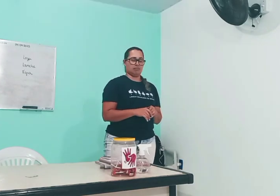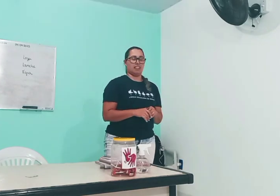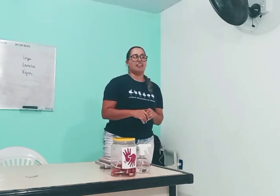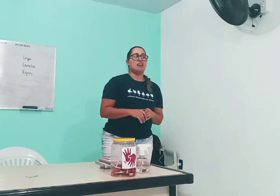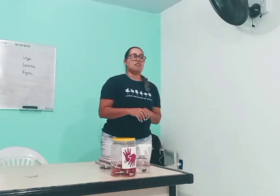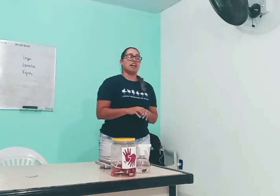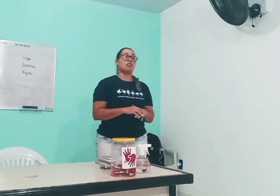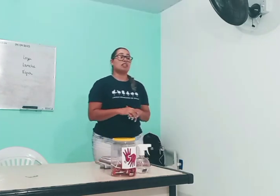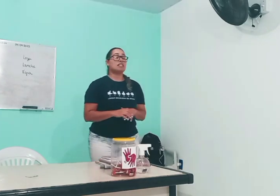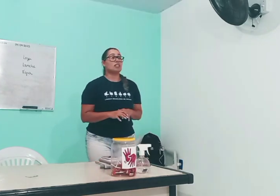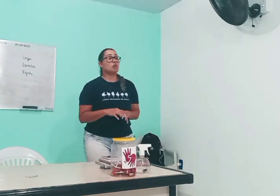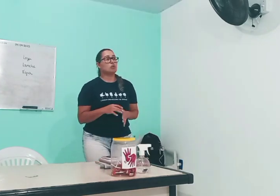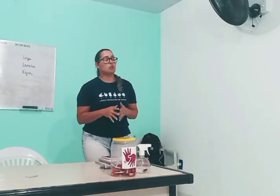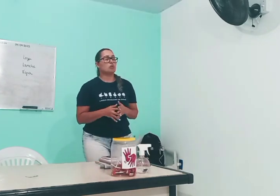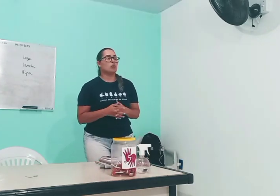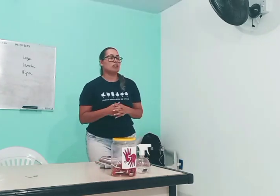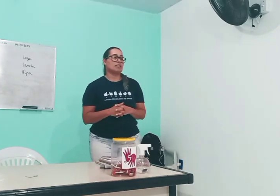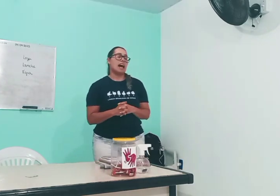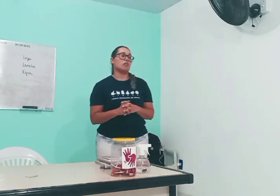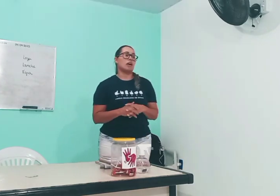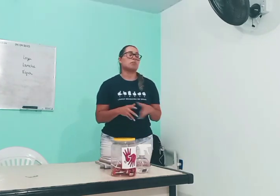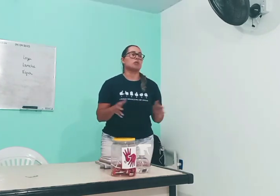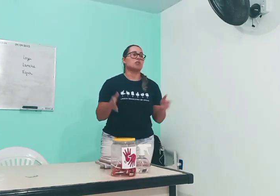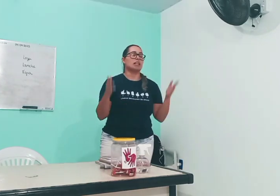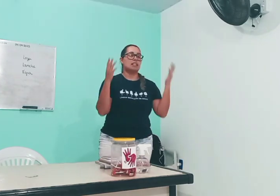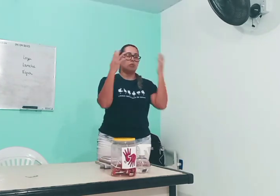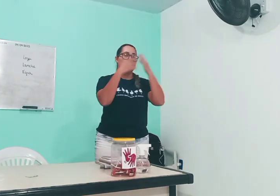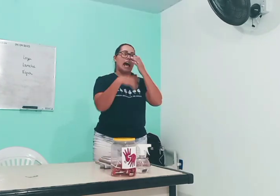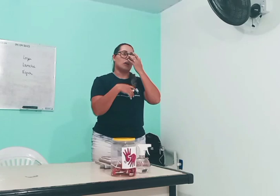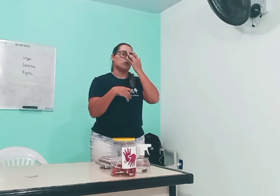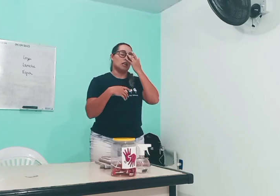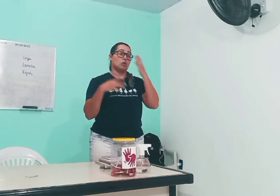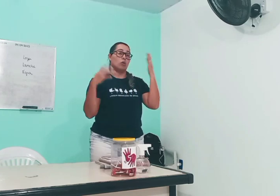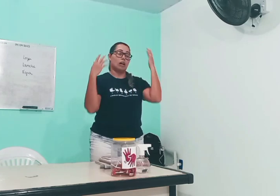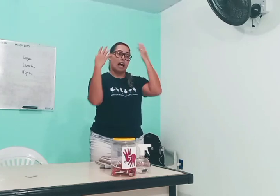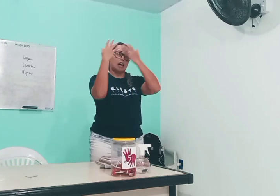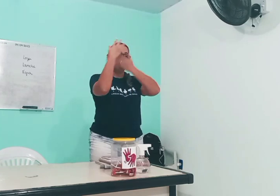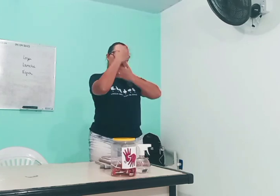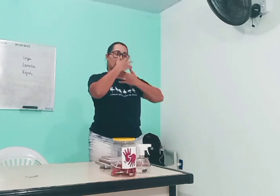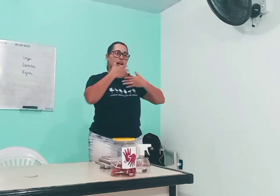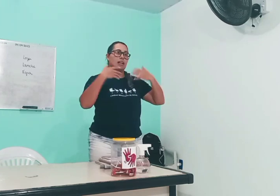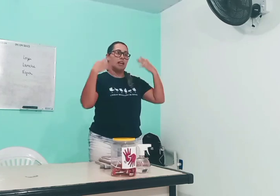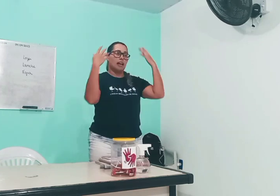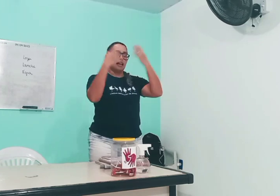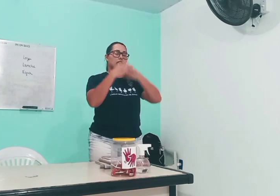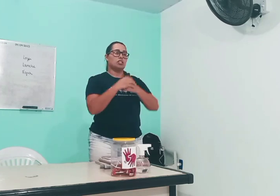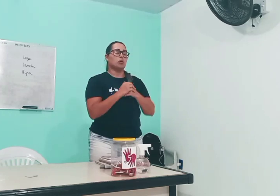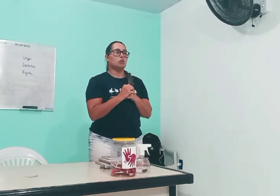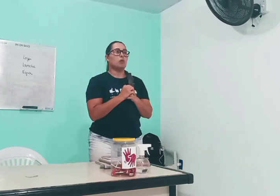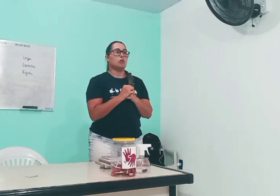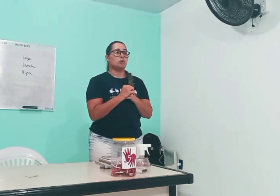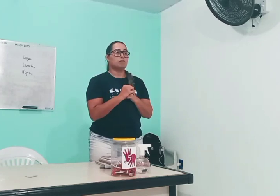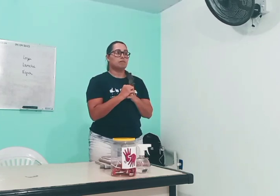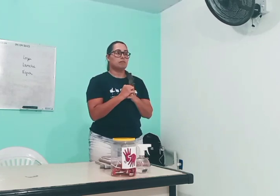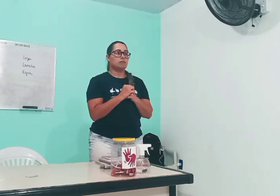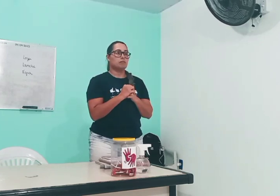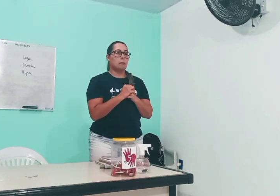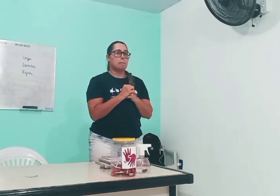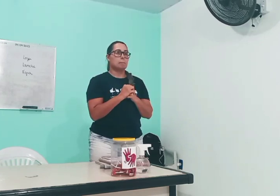Né? Ficava olhando assim, então os estudos não gostavam. Aí por isso que eles mudaram. Eles colocaram na região do rosto. O melhor lugar que eles acharam no